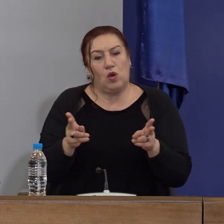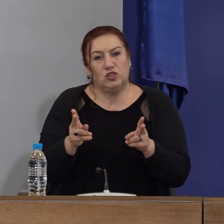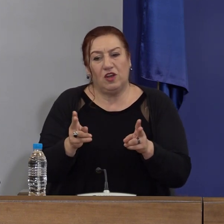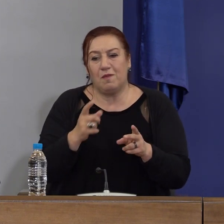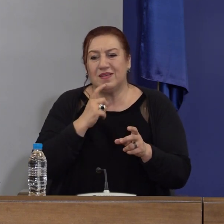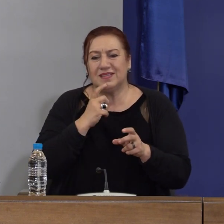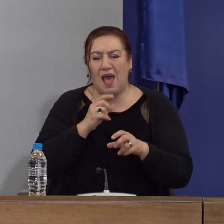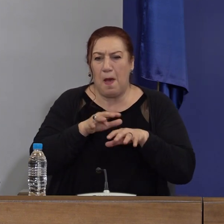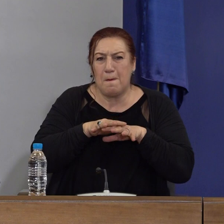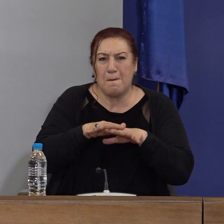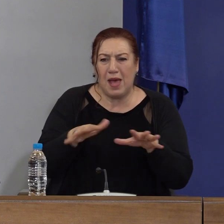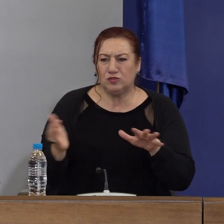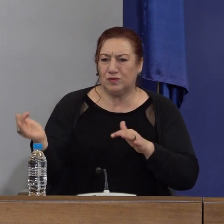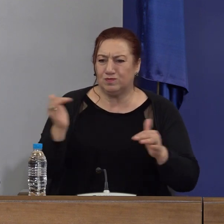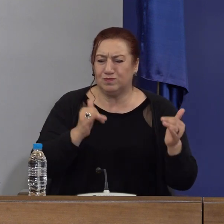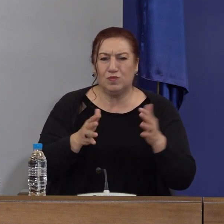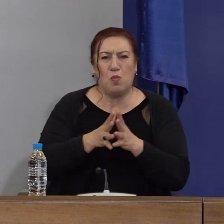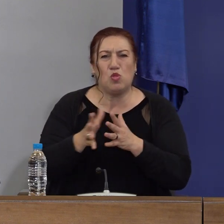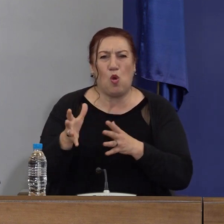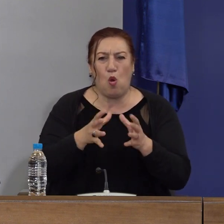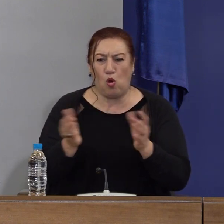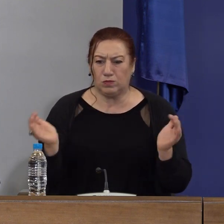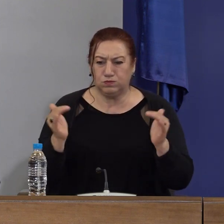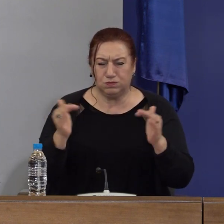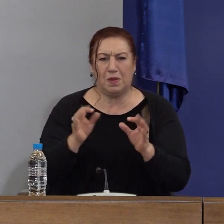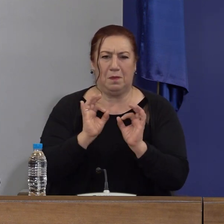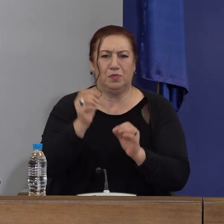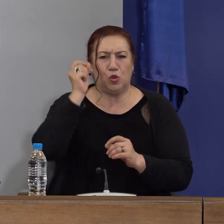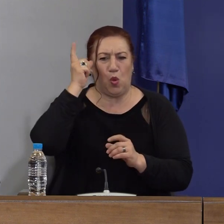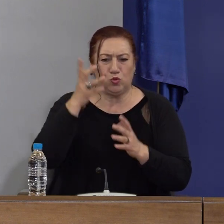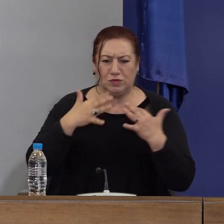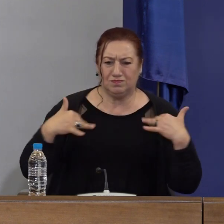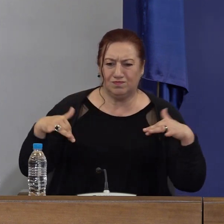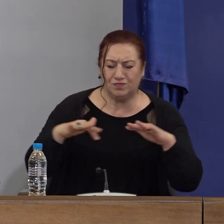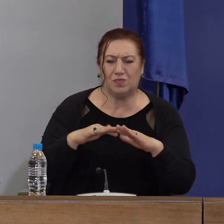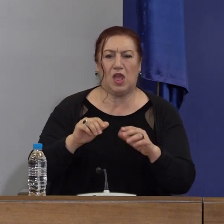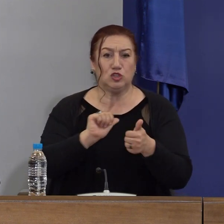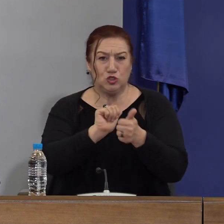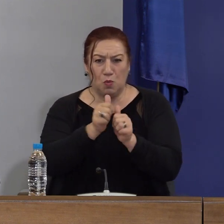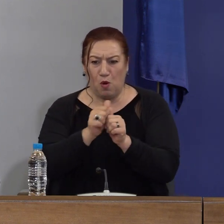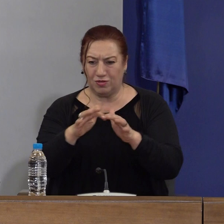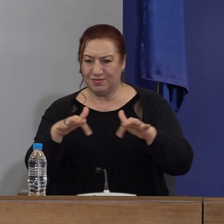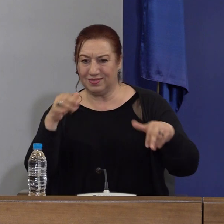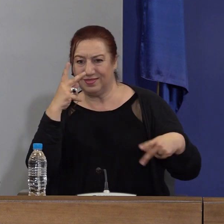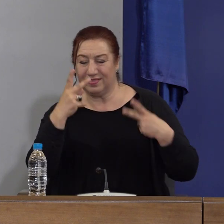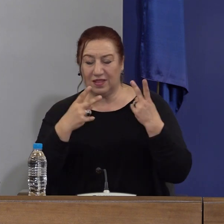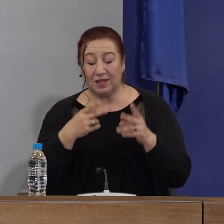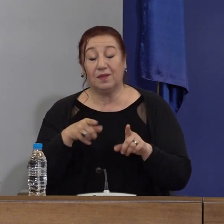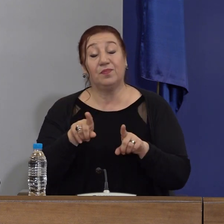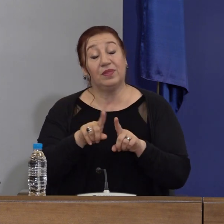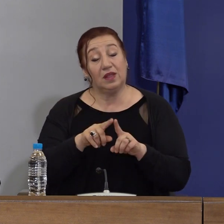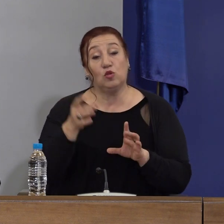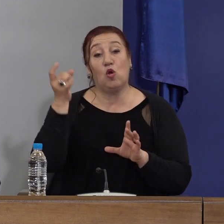масовите мероприятия, културни, спортни и така нататък, като новото, което ще влезе